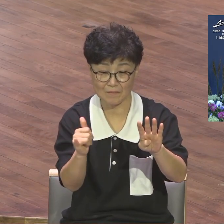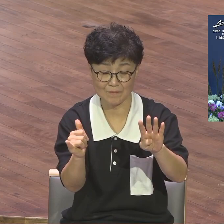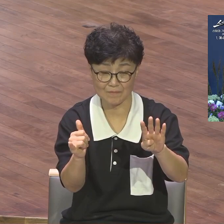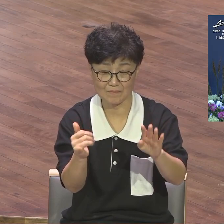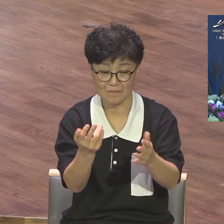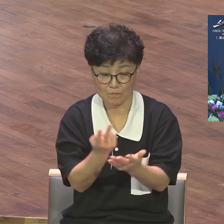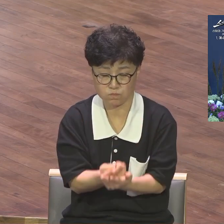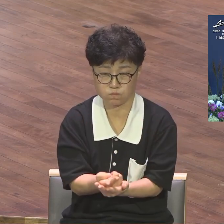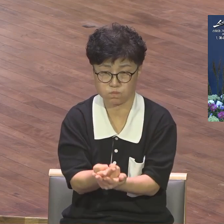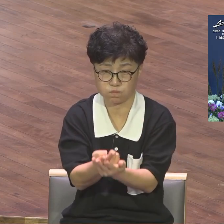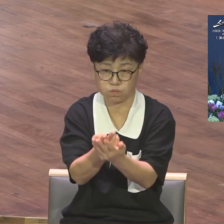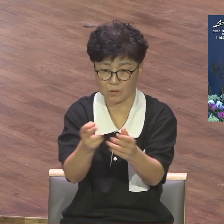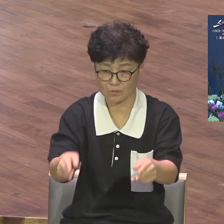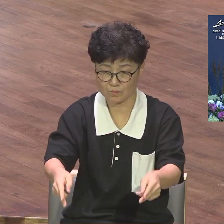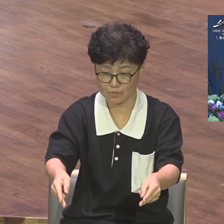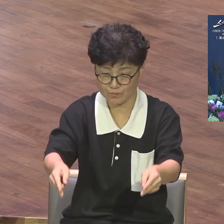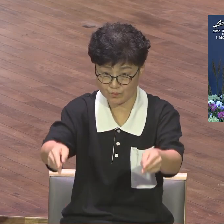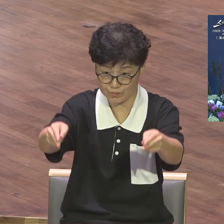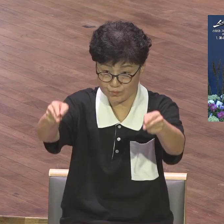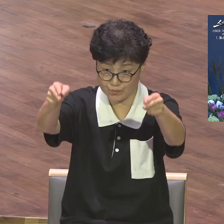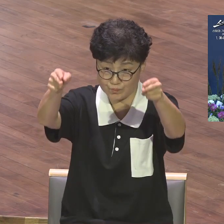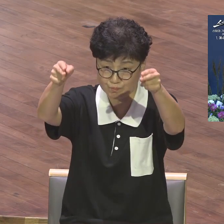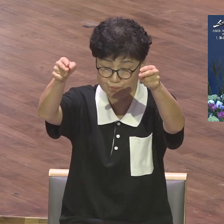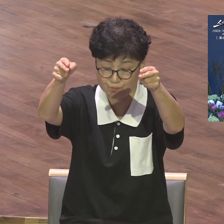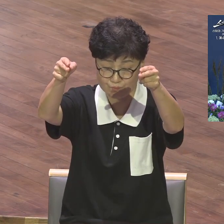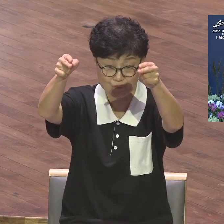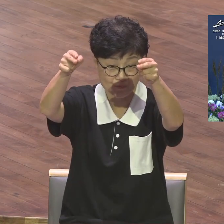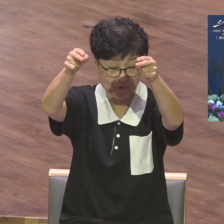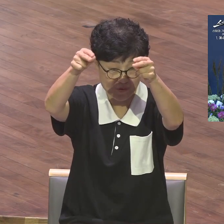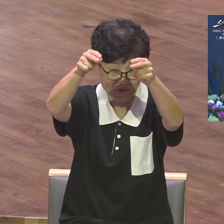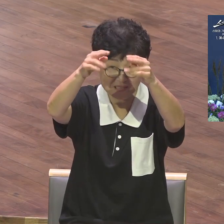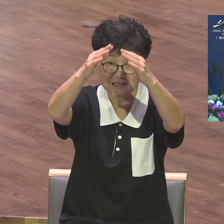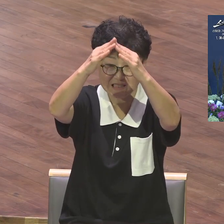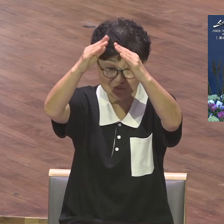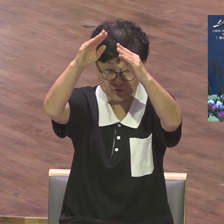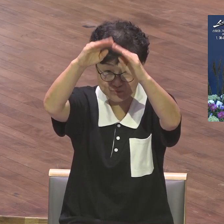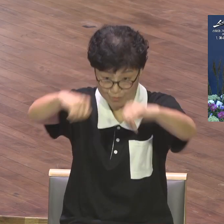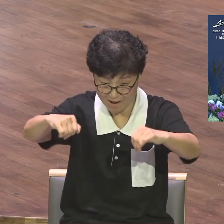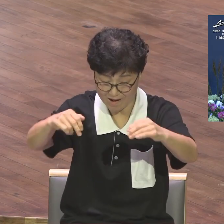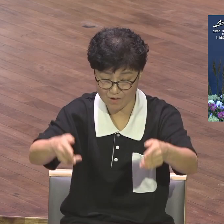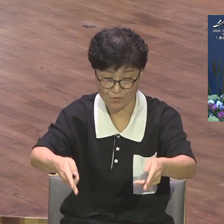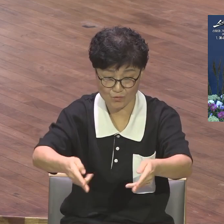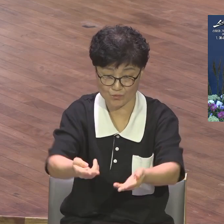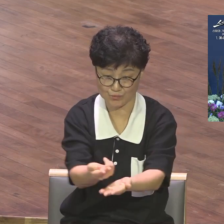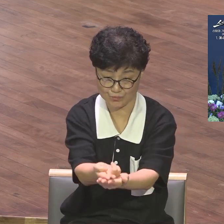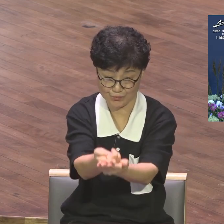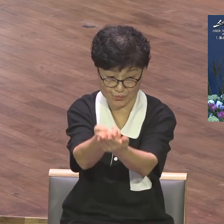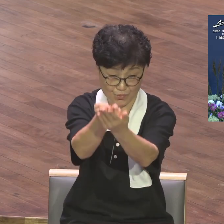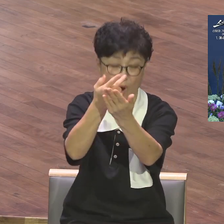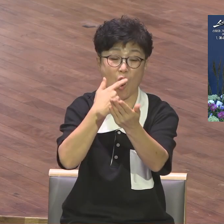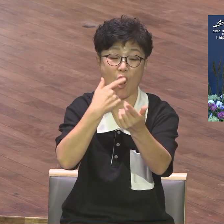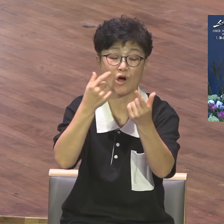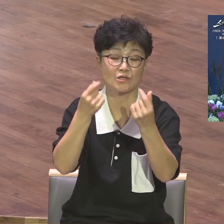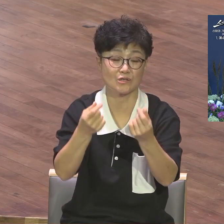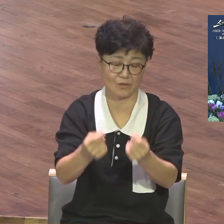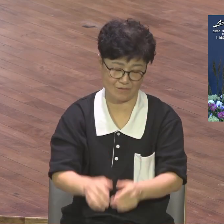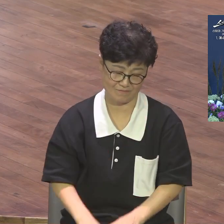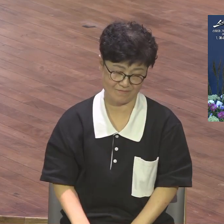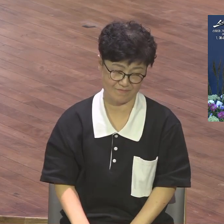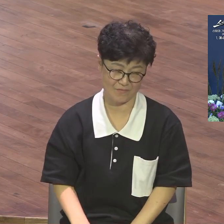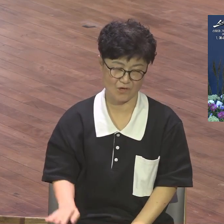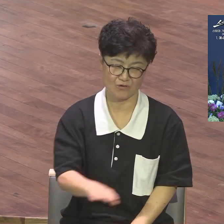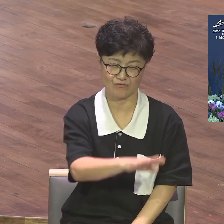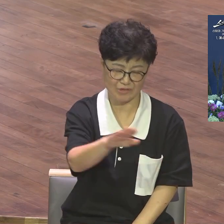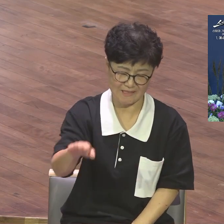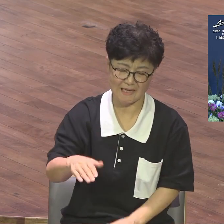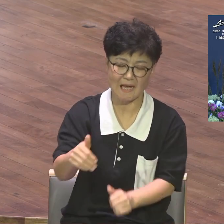것입니다. 이번 주 강단 말씀처럼 우리는 환경이 중요한 것이 아니라 중요한 것은 환경을 초월해서 내 자신이 어떠한